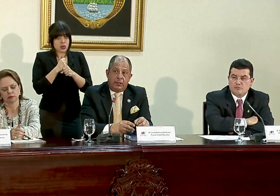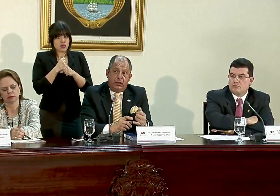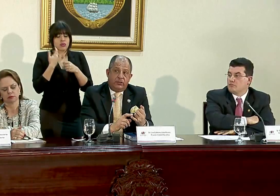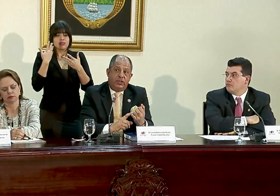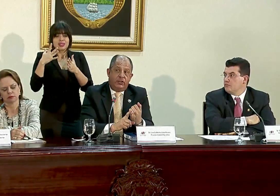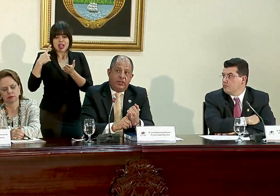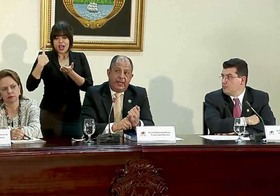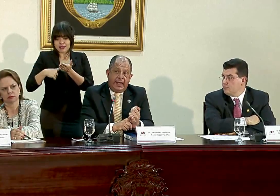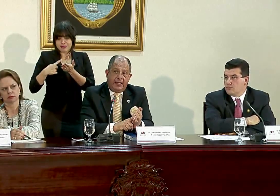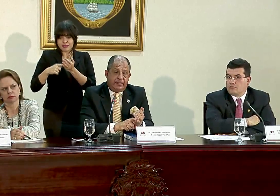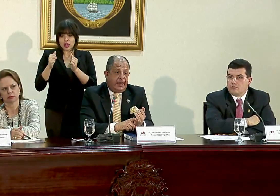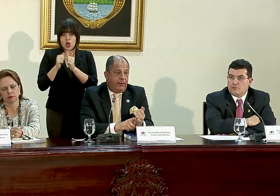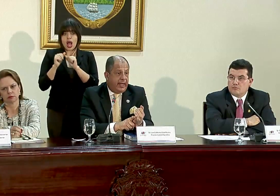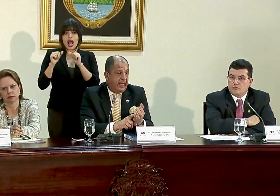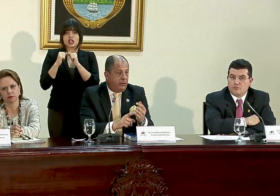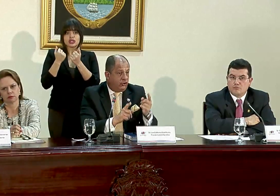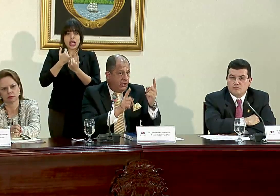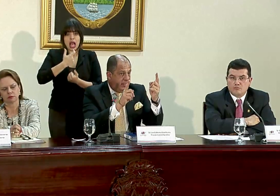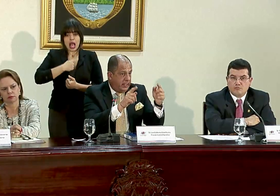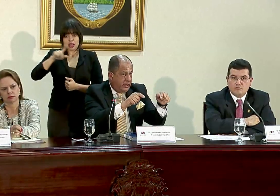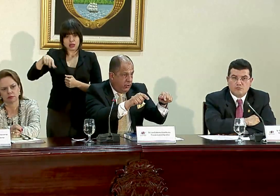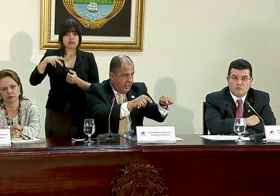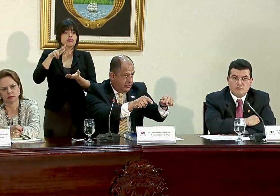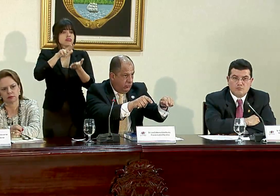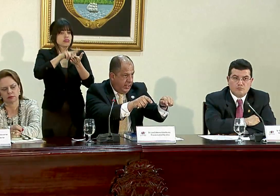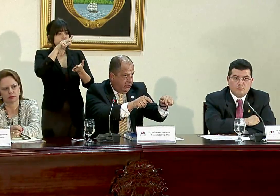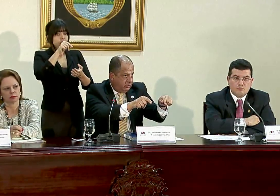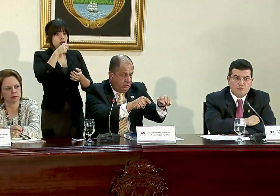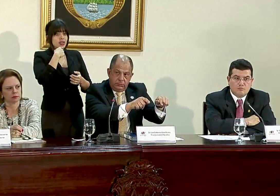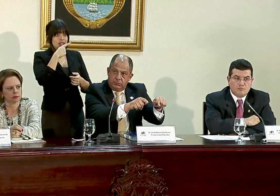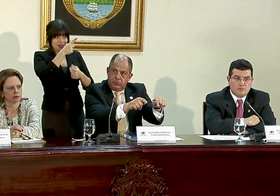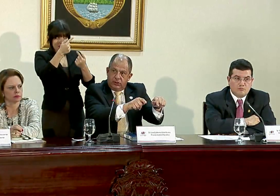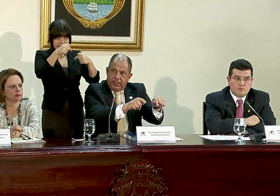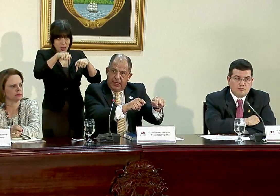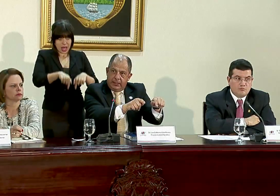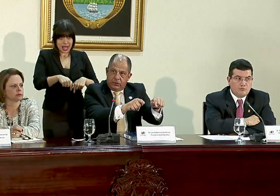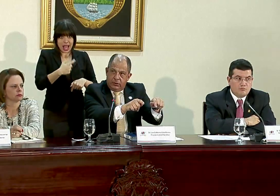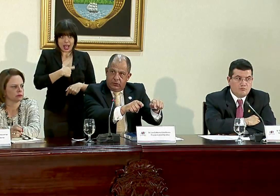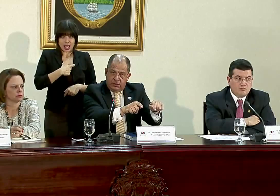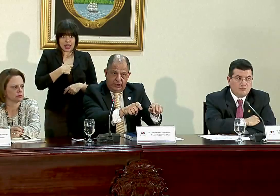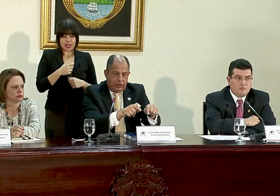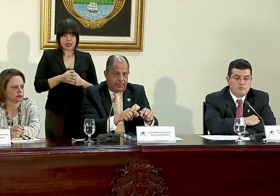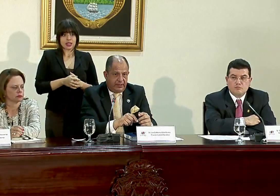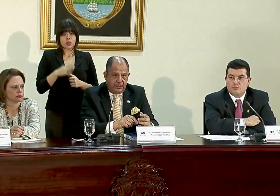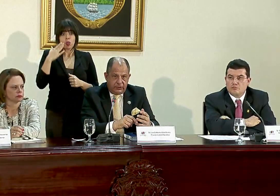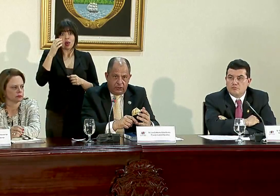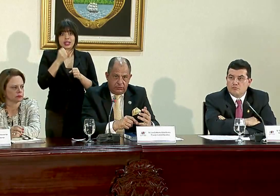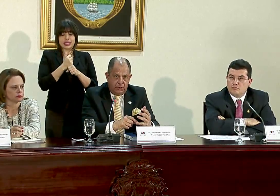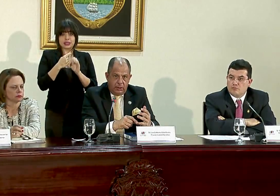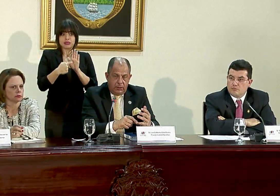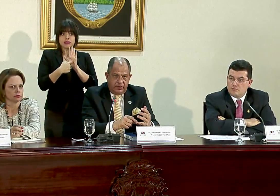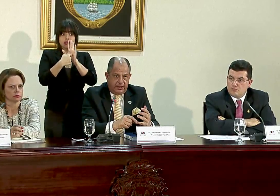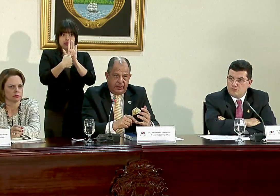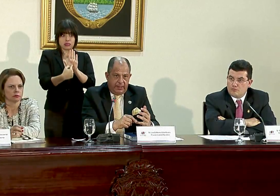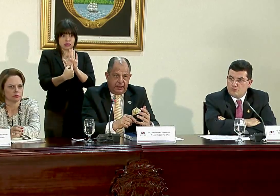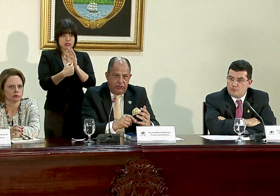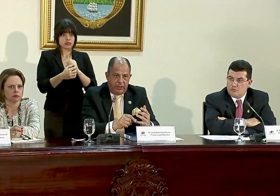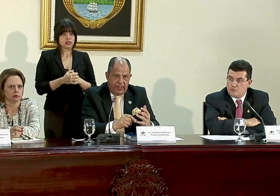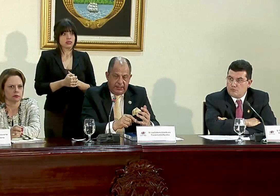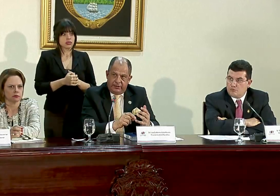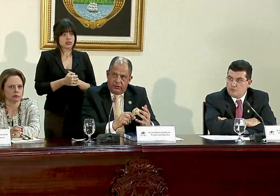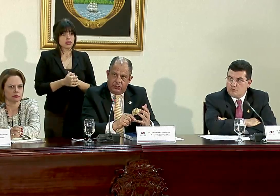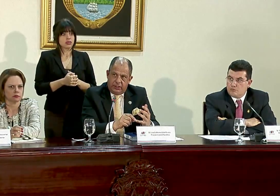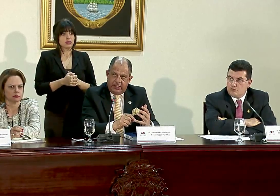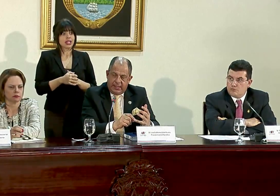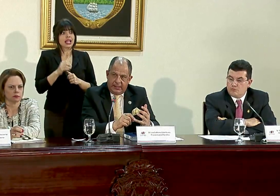discutida con la asociación de alcaldes que la avala no solamente ello aquí estuvieron los alcaldes cuando se hizo la presentación ciertamente